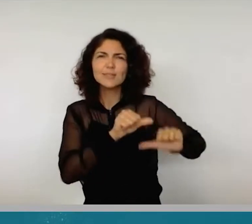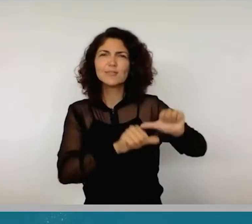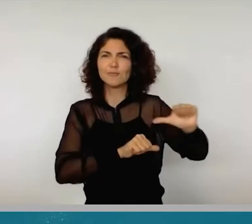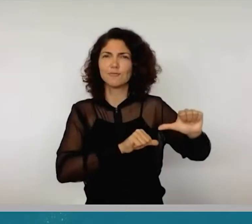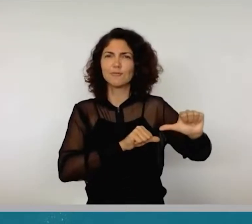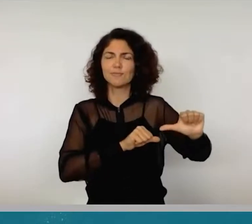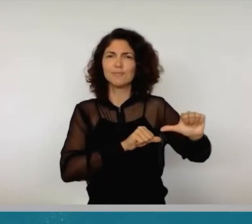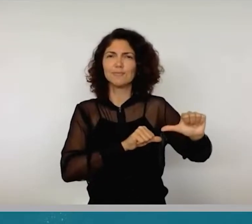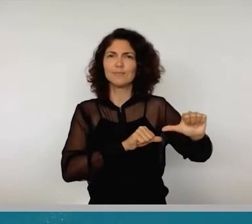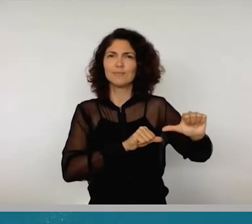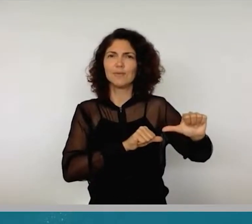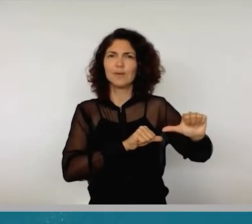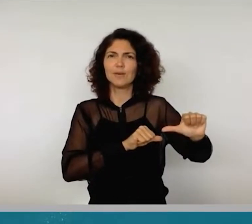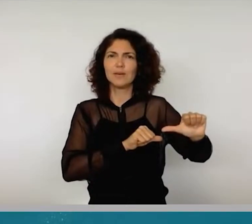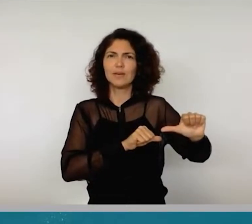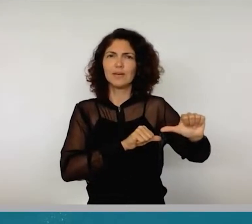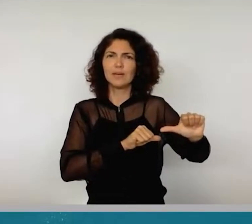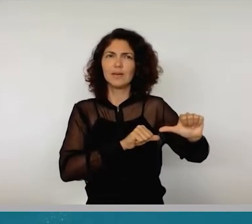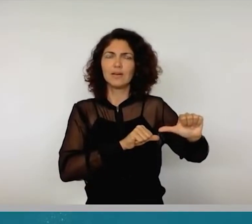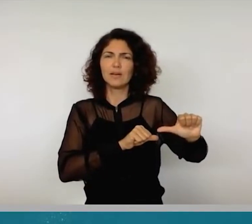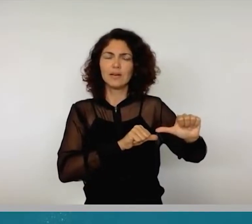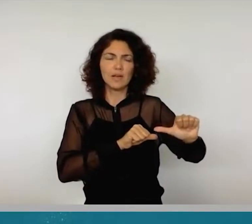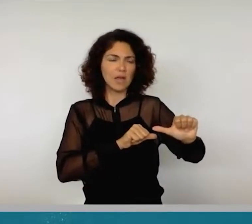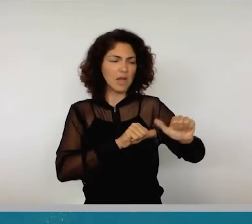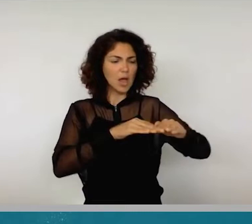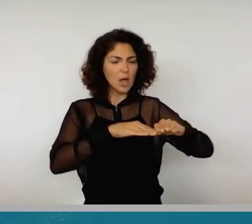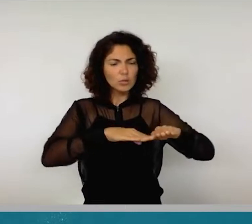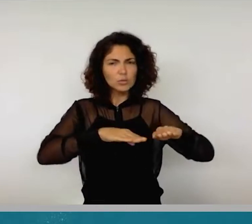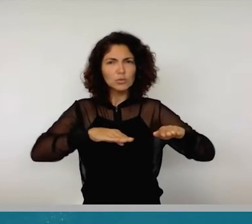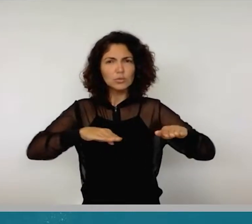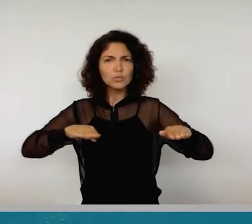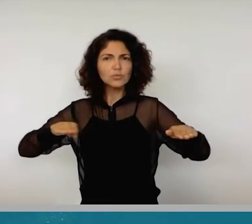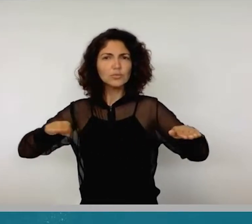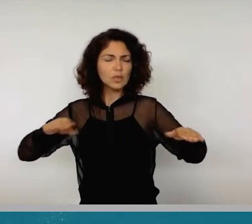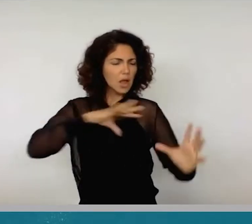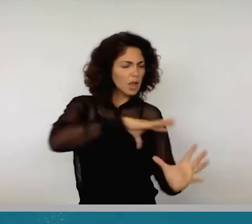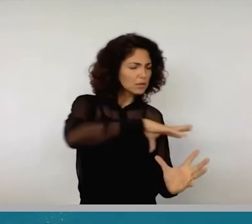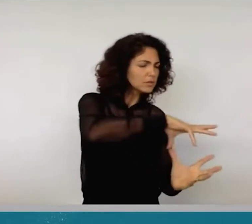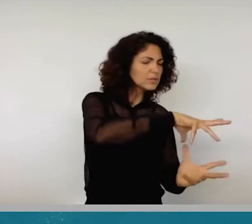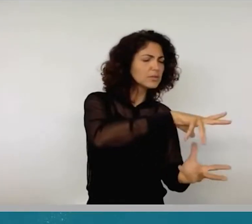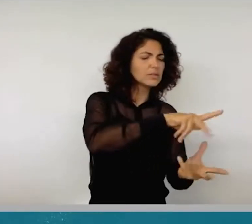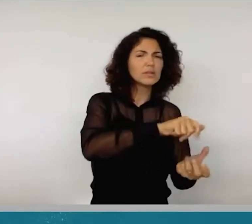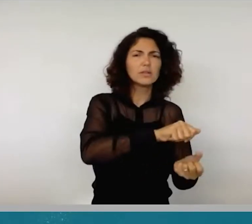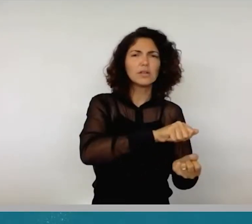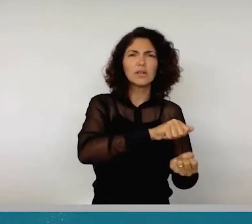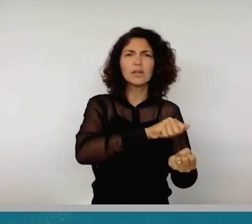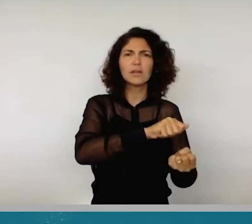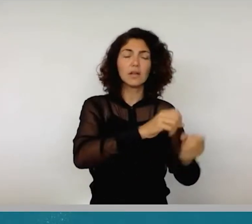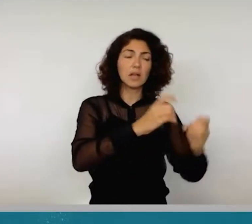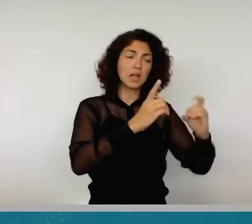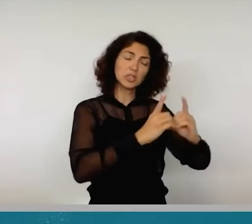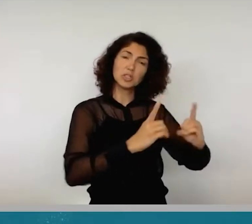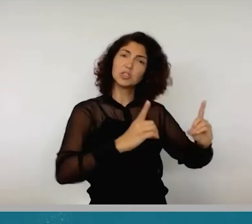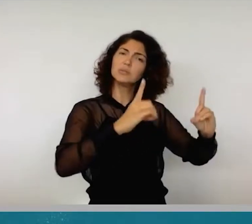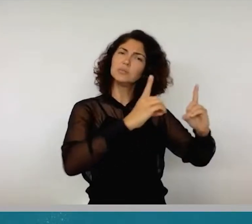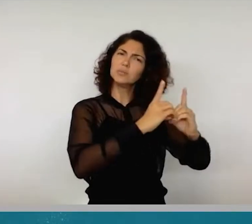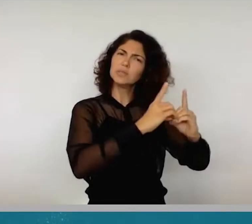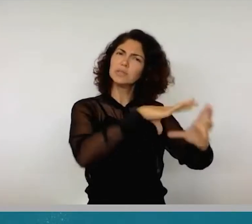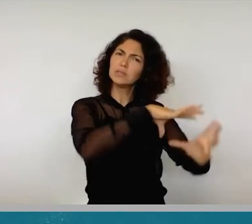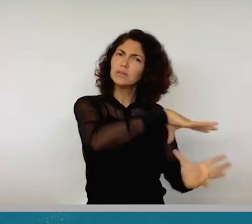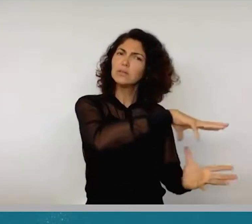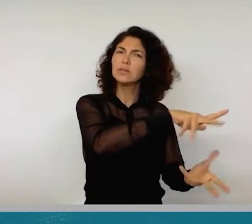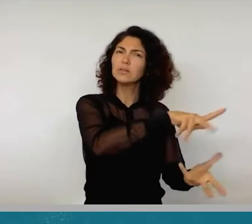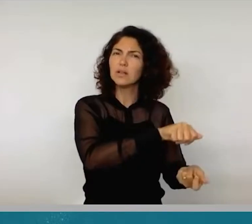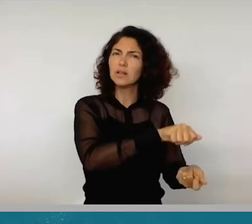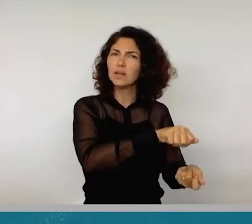plano, permanecendo no mesmo plano da terra. Deus está fazendo